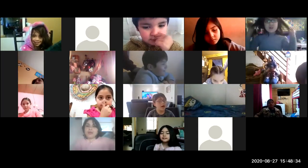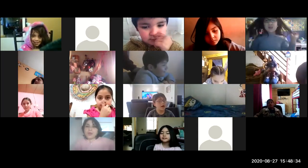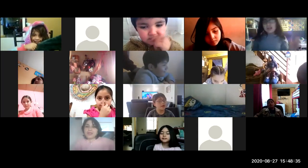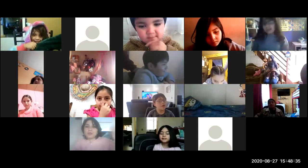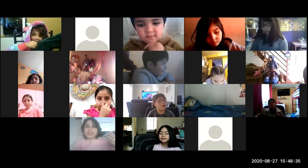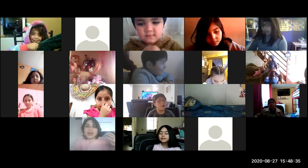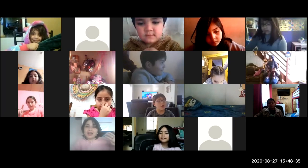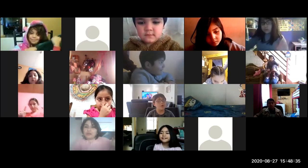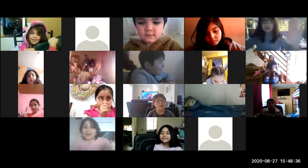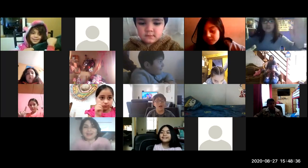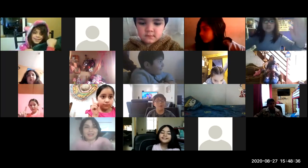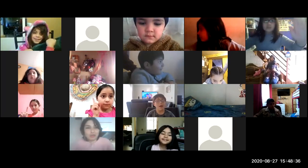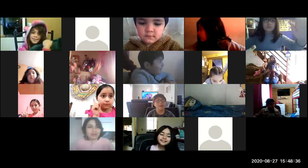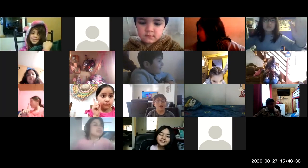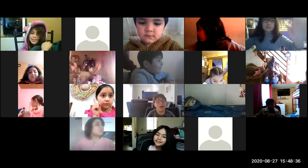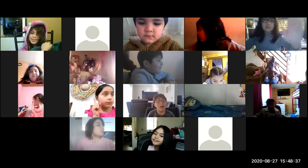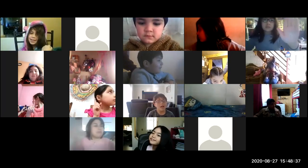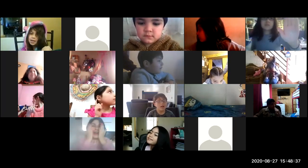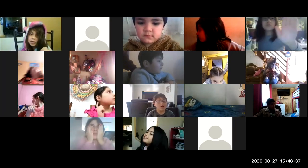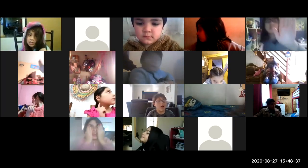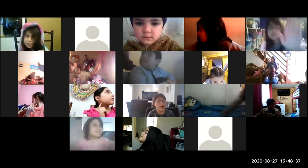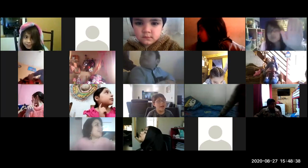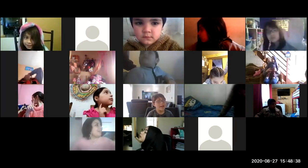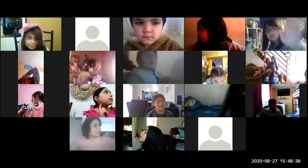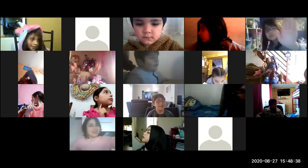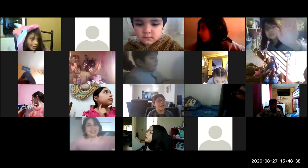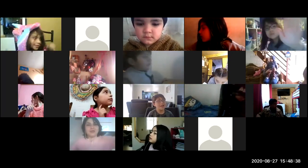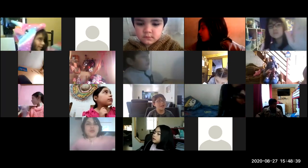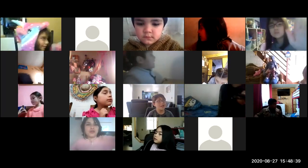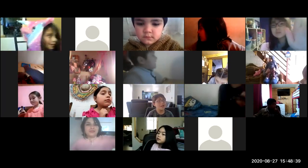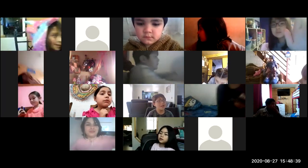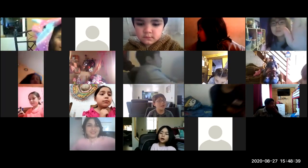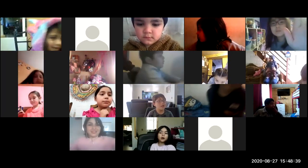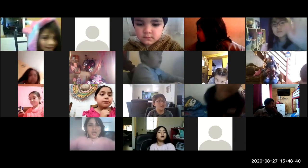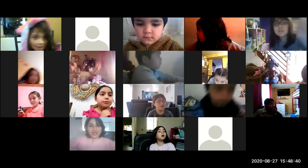vamos a despedir porque ahora les toca religión y si no, después me van a pedir la sala.